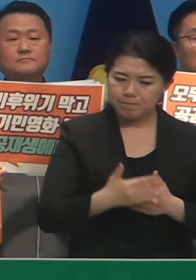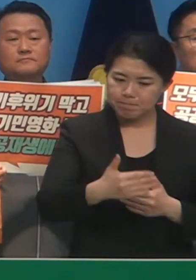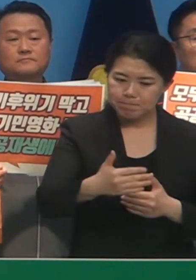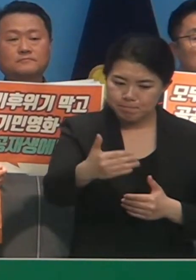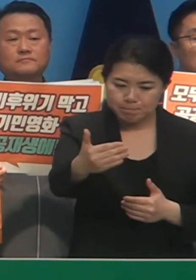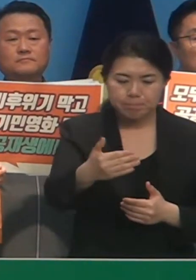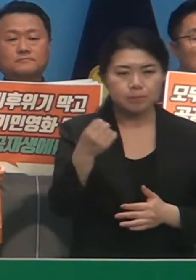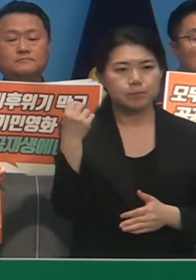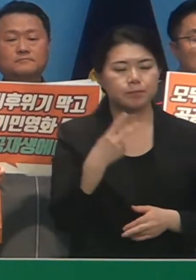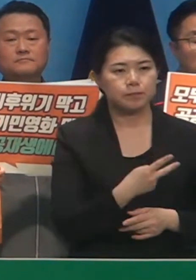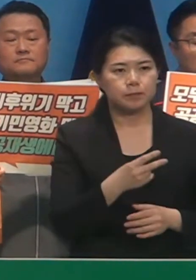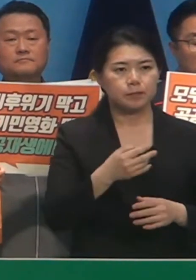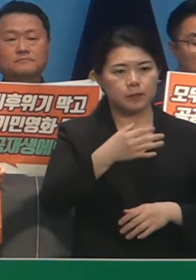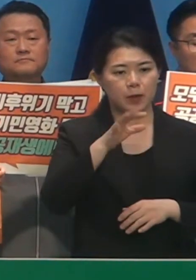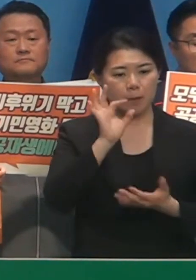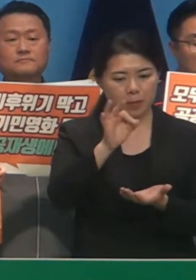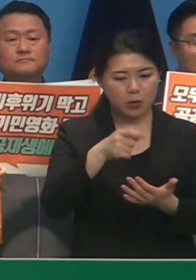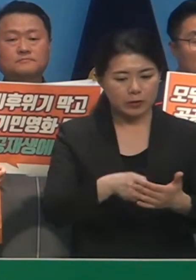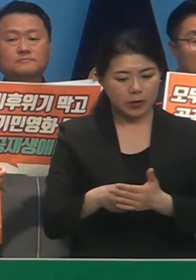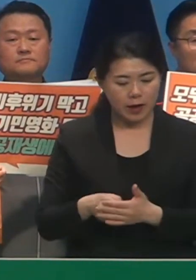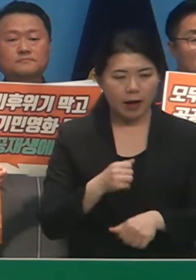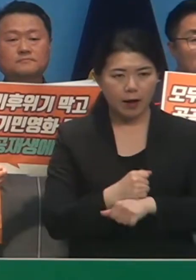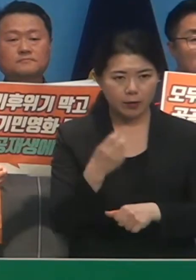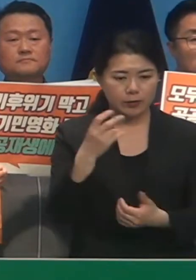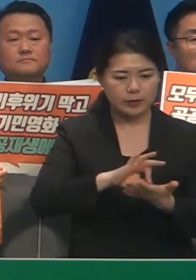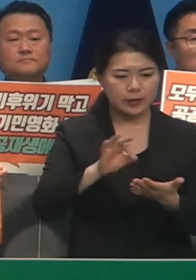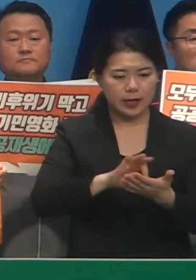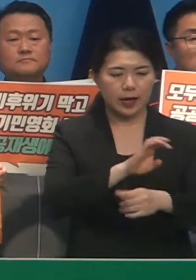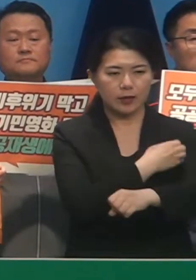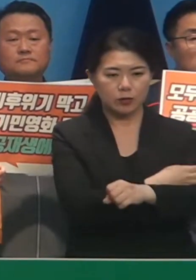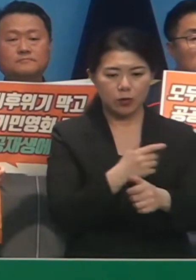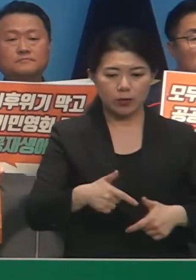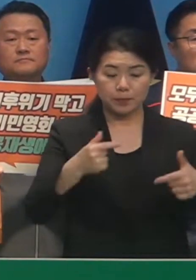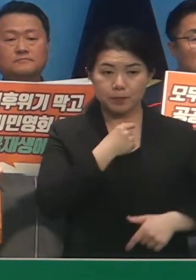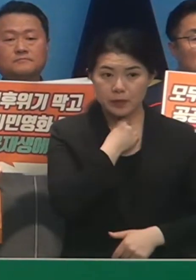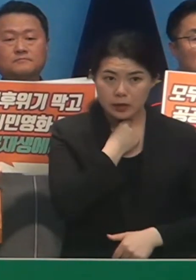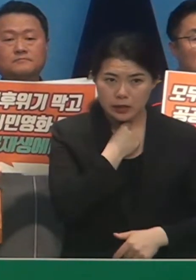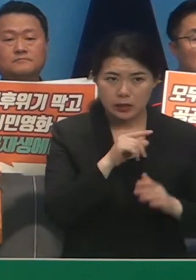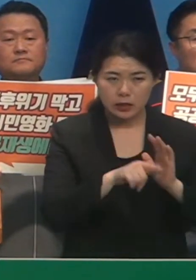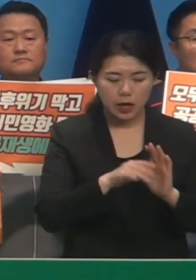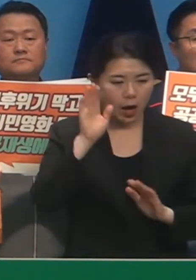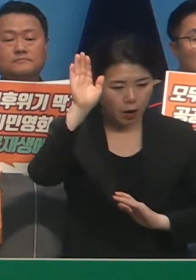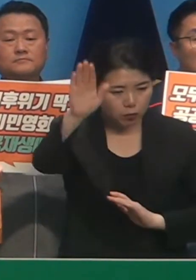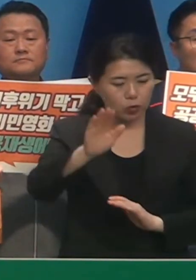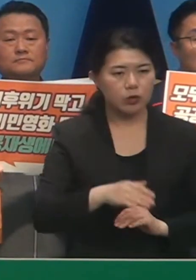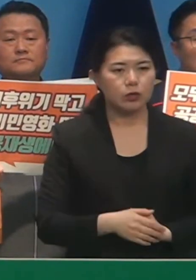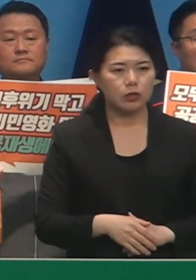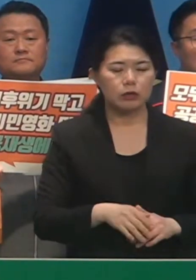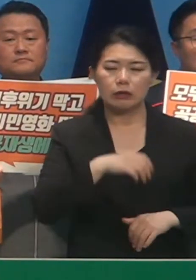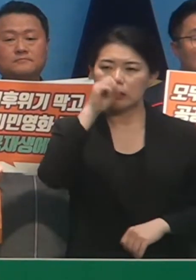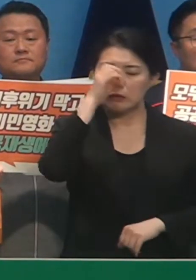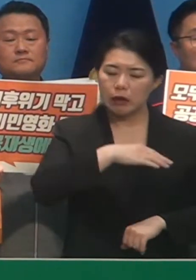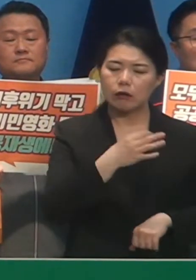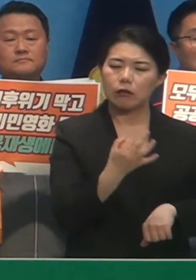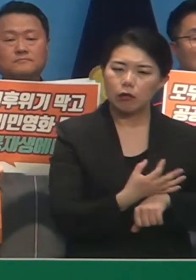있고 그리고 비용 절약적으로 재생에너지를 확대하려면 향후 에너지 전환은